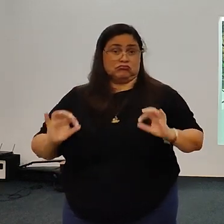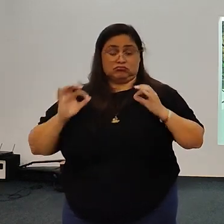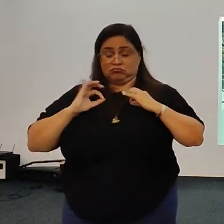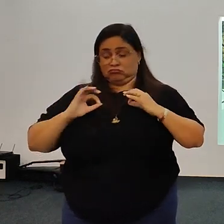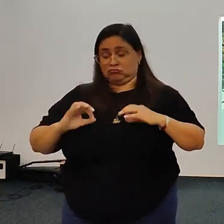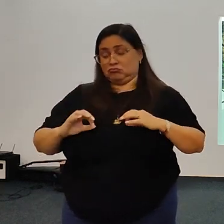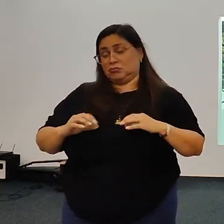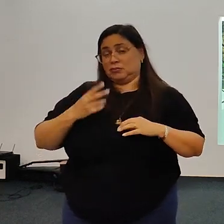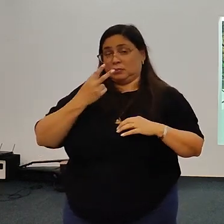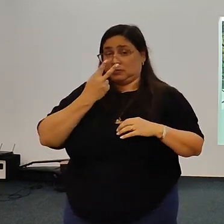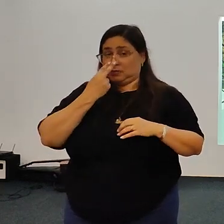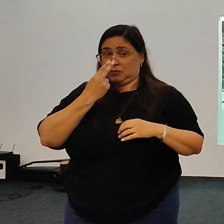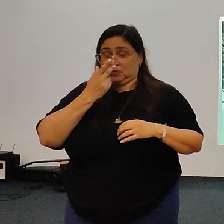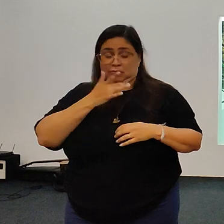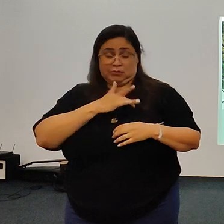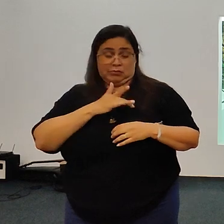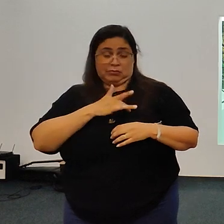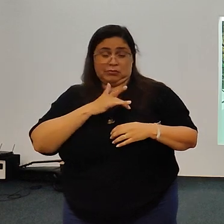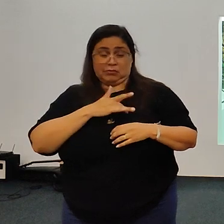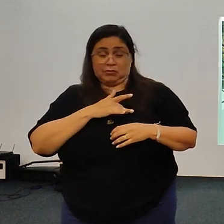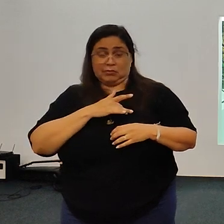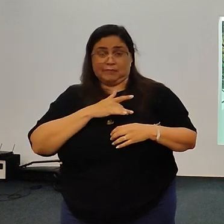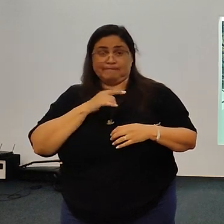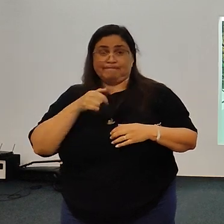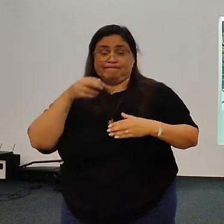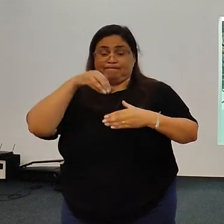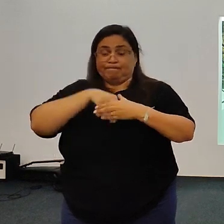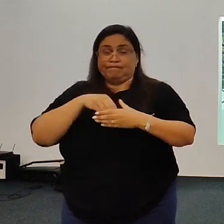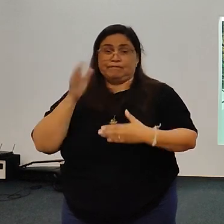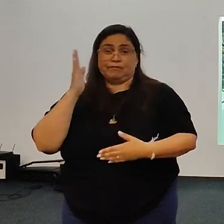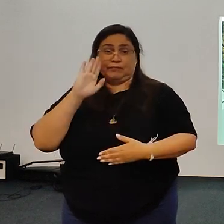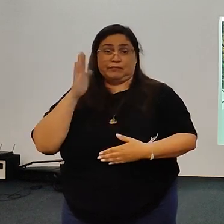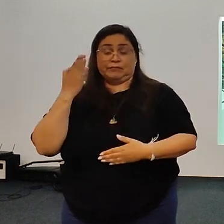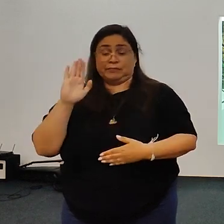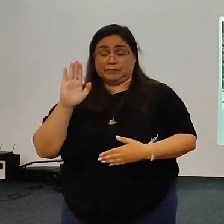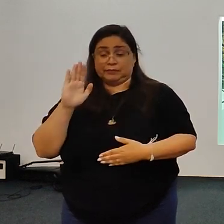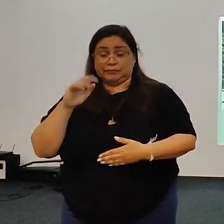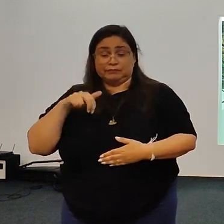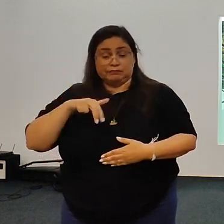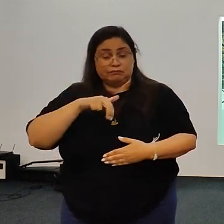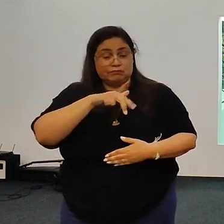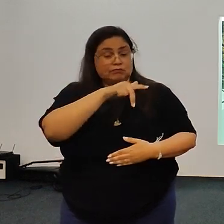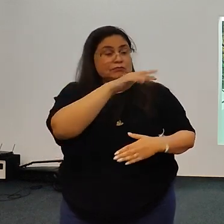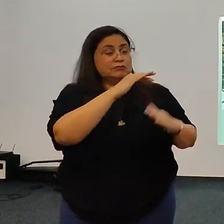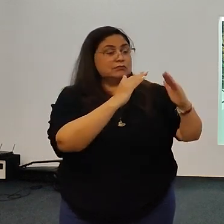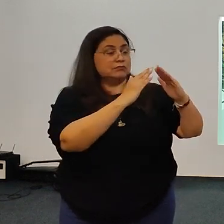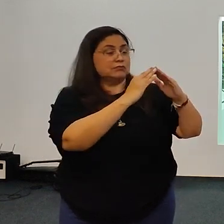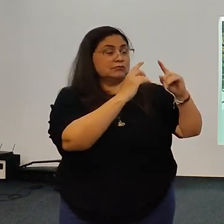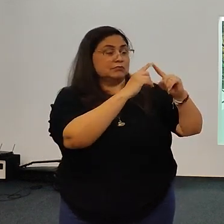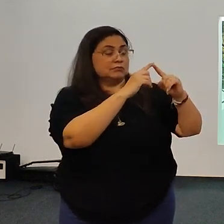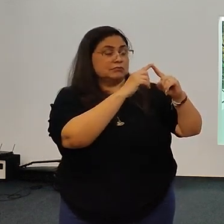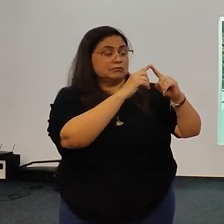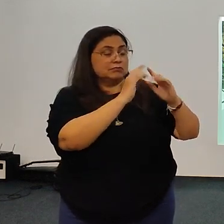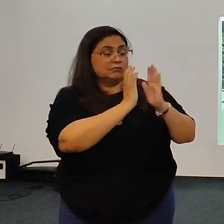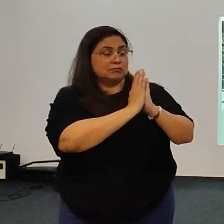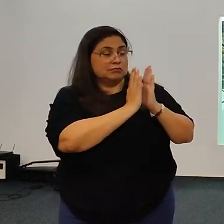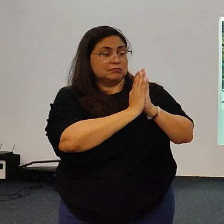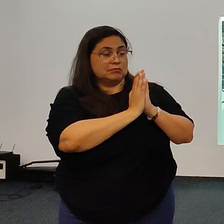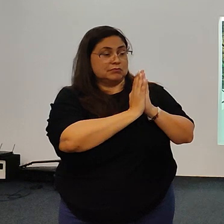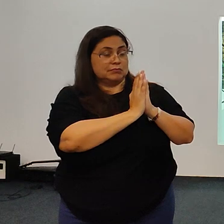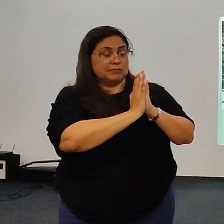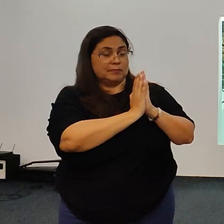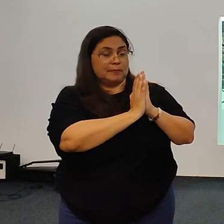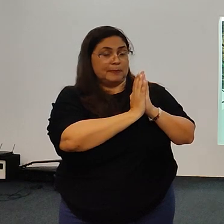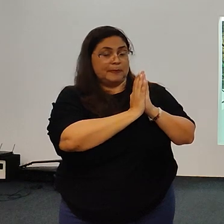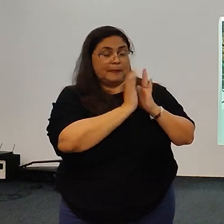de piedosos, mas hipócritas, ele entrou no templo para orar e Jesus ainda frisa,